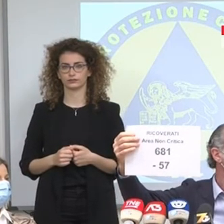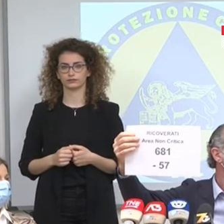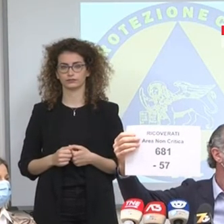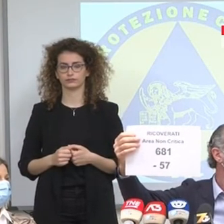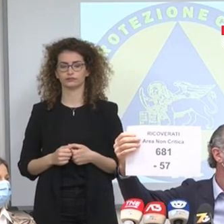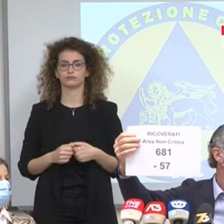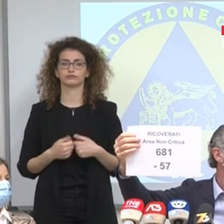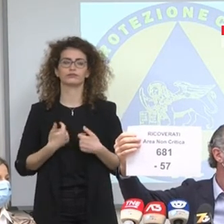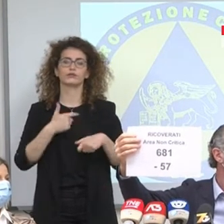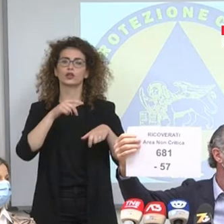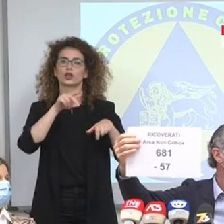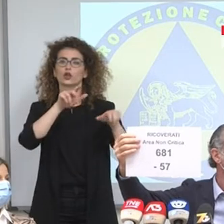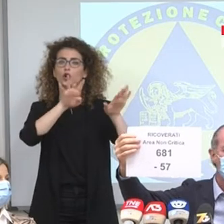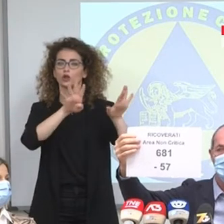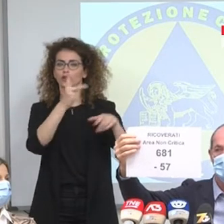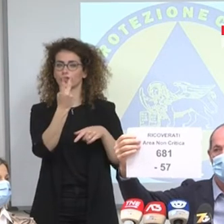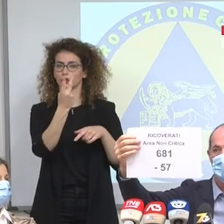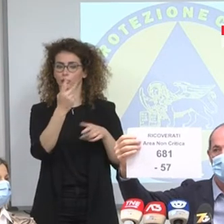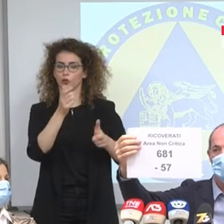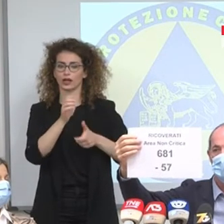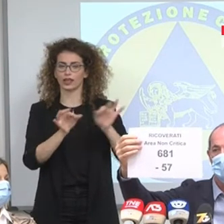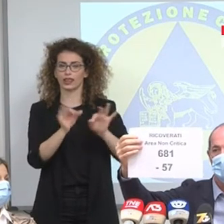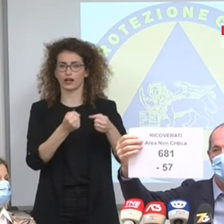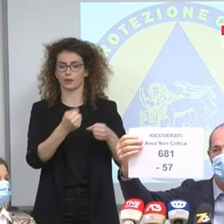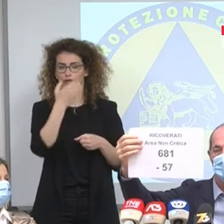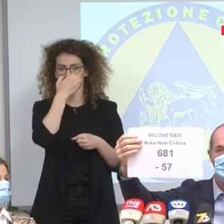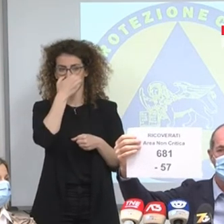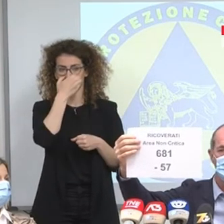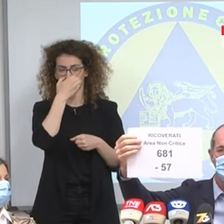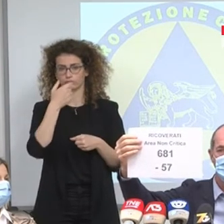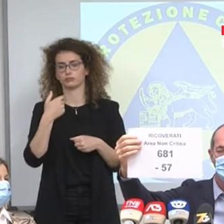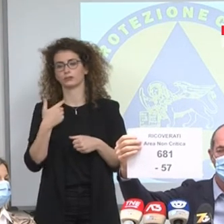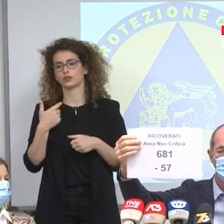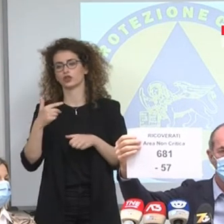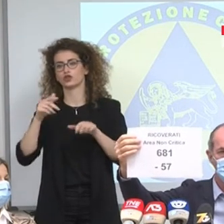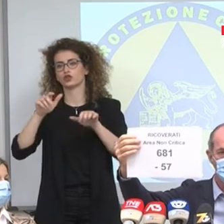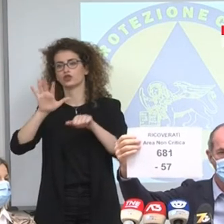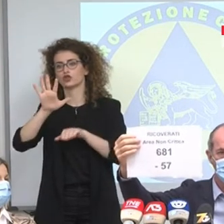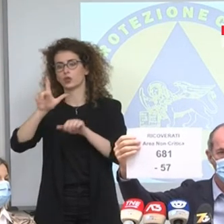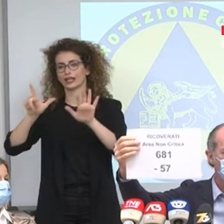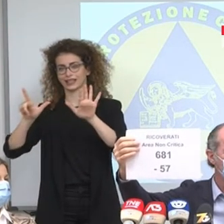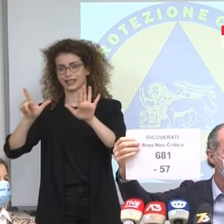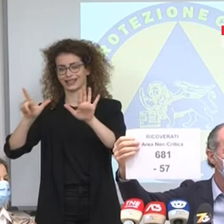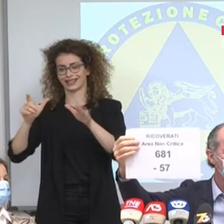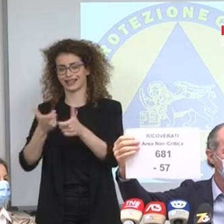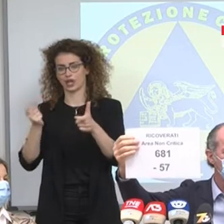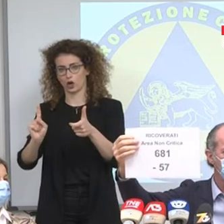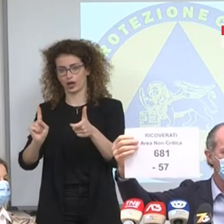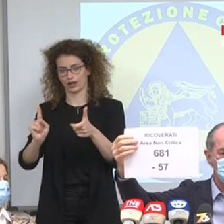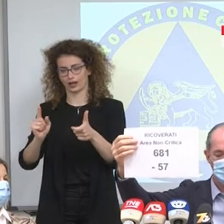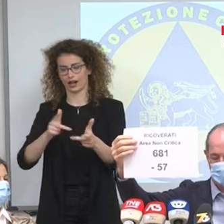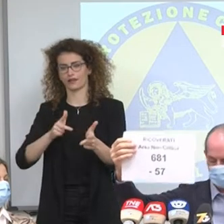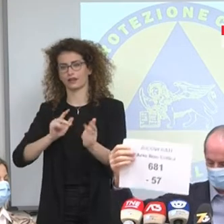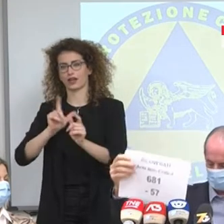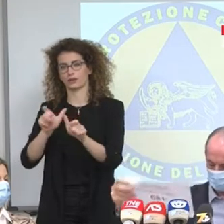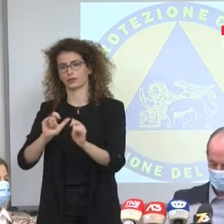e 92 in terapia intensiva, quindi 57 in area medica che vengono dimessi e 3 in